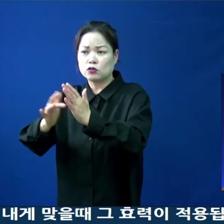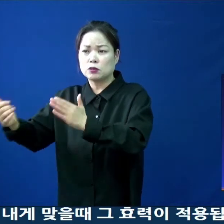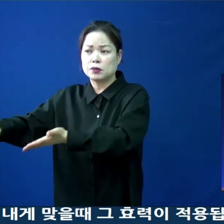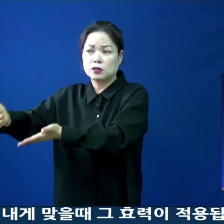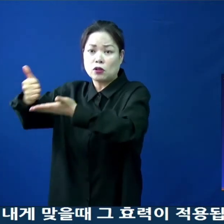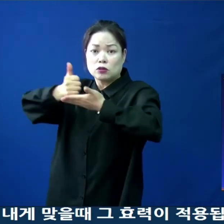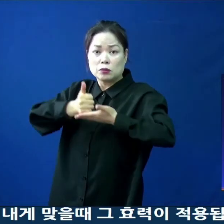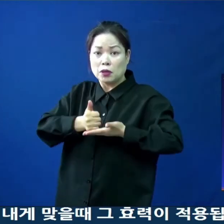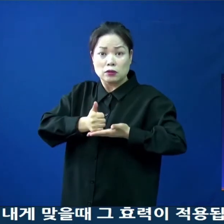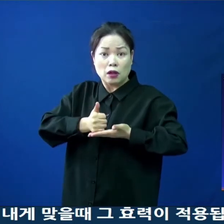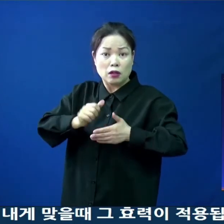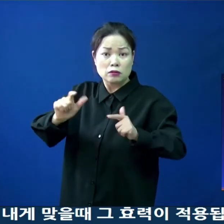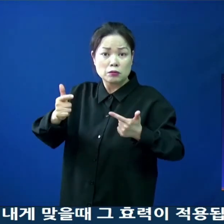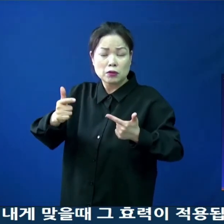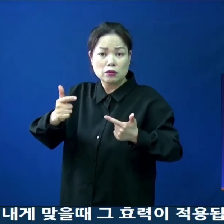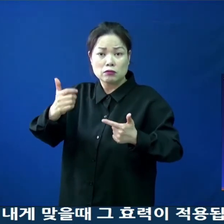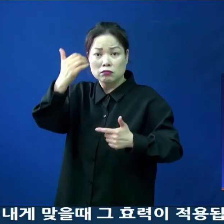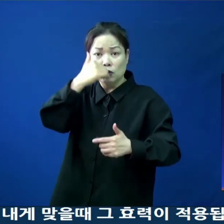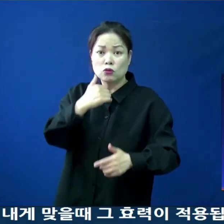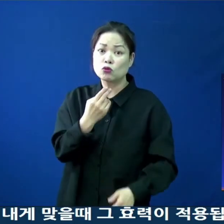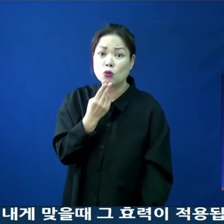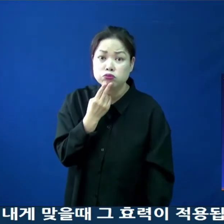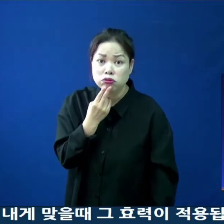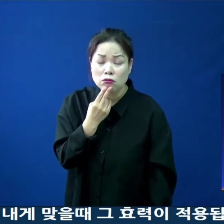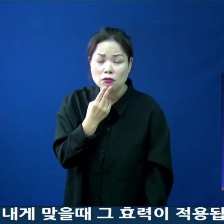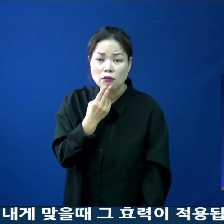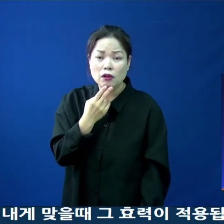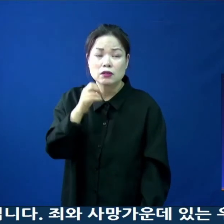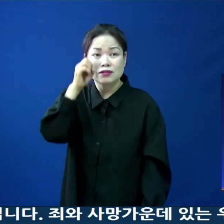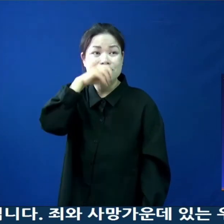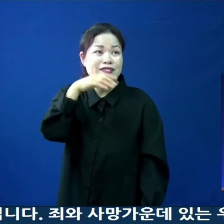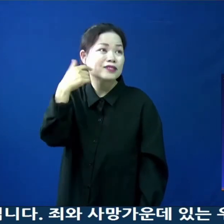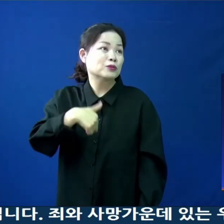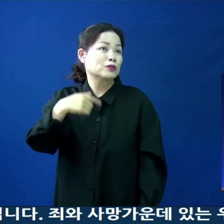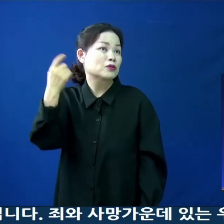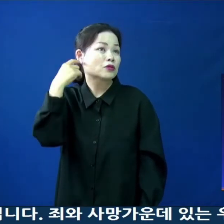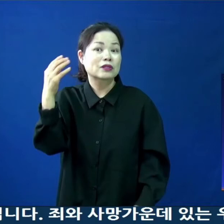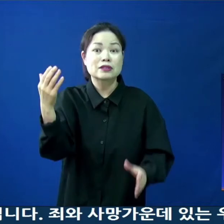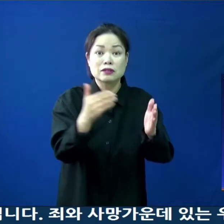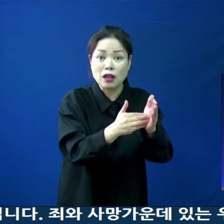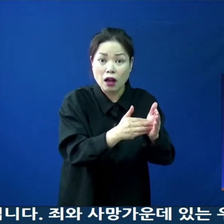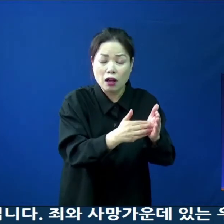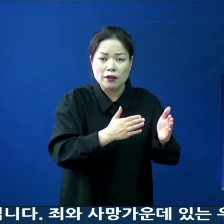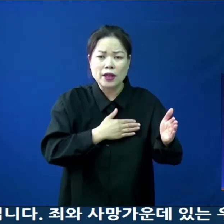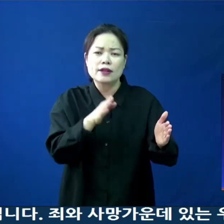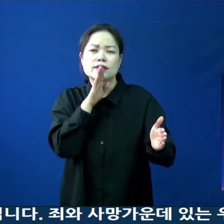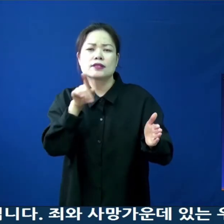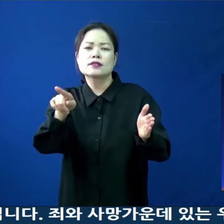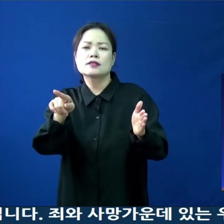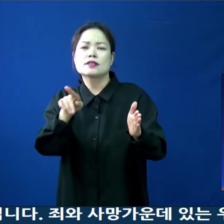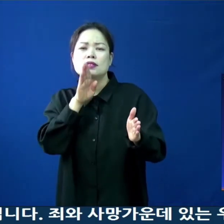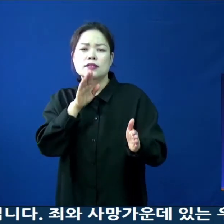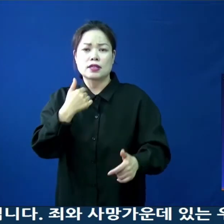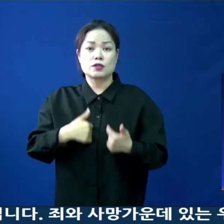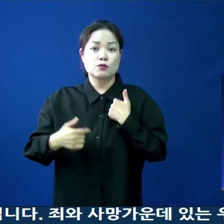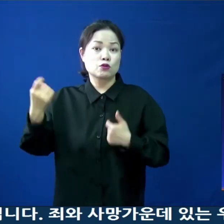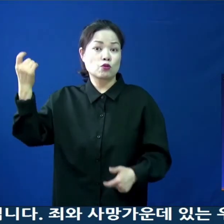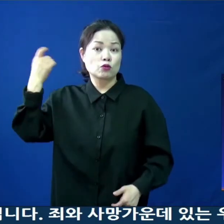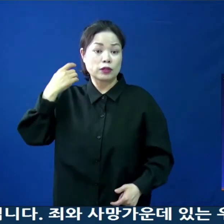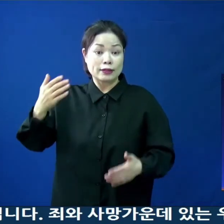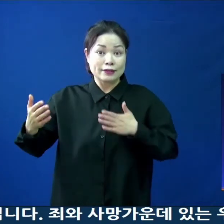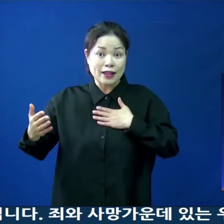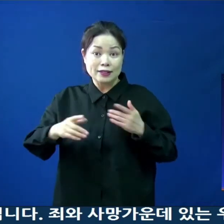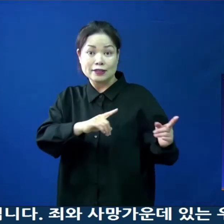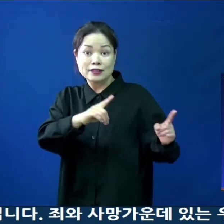그 효력은 없는 거예요. 그저 보편적인 기쁨의 소식이지 내게 진짜 기쁜 소식,